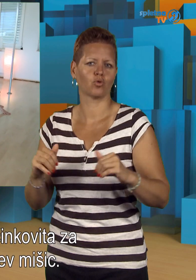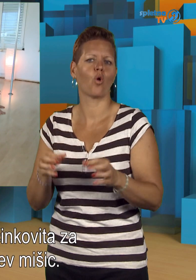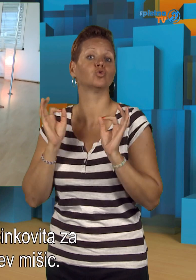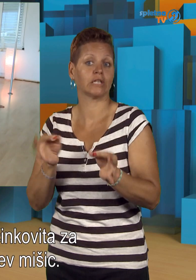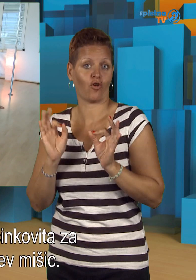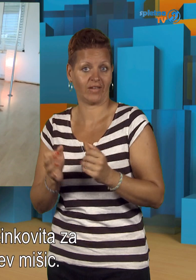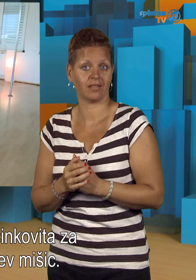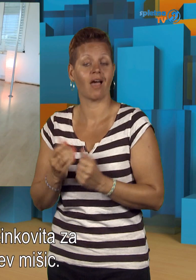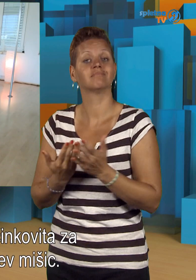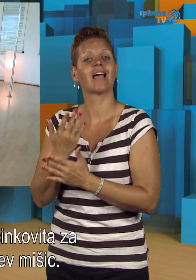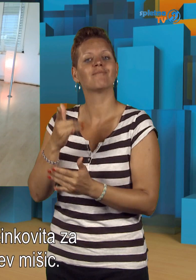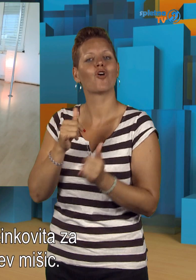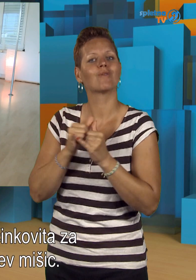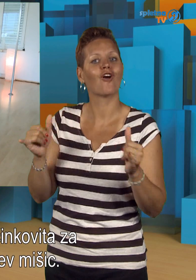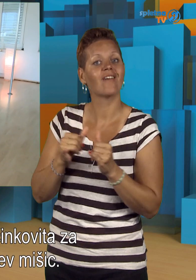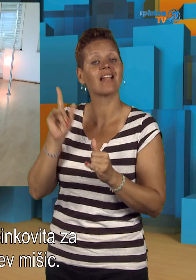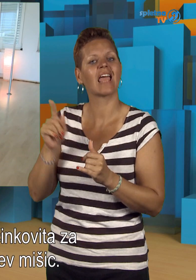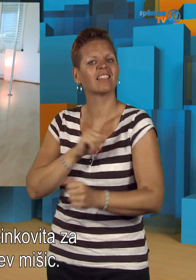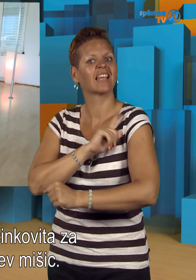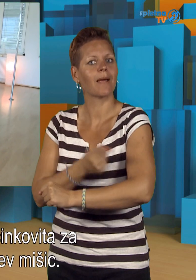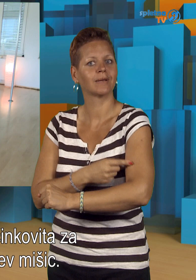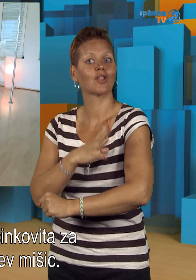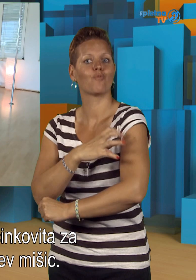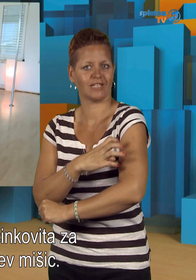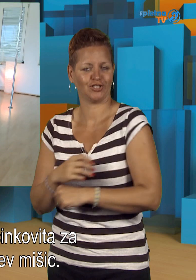učinkovita za oblikovanje in krepitev mišic.